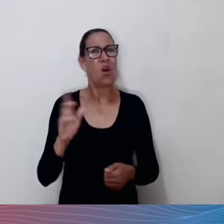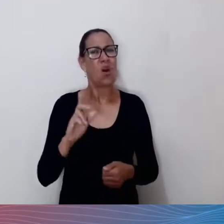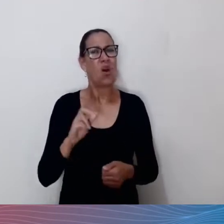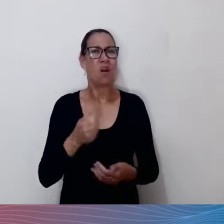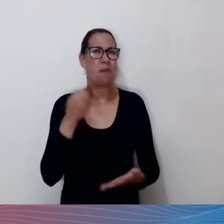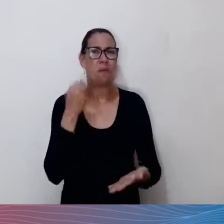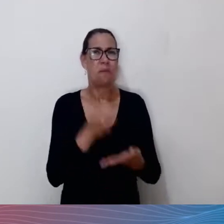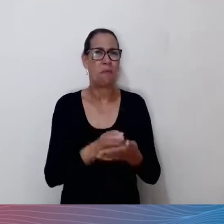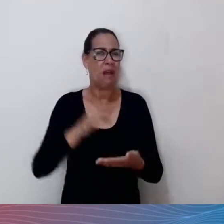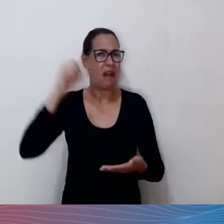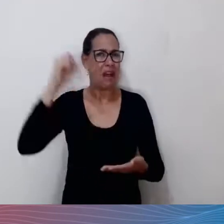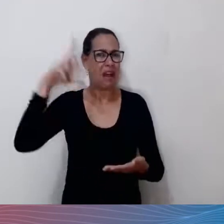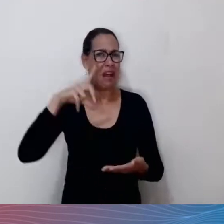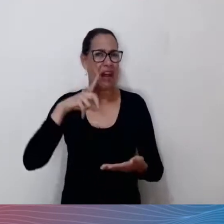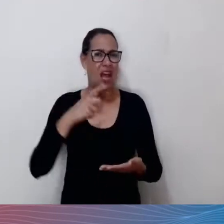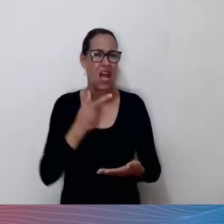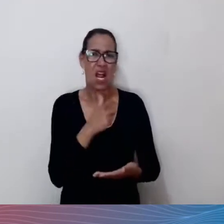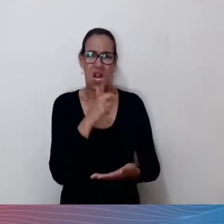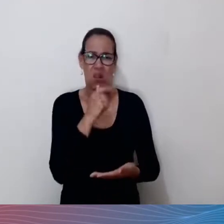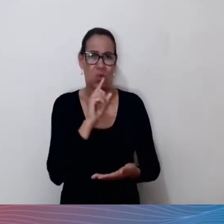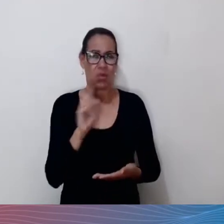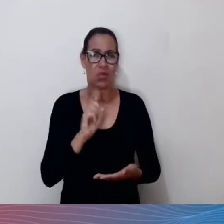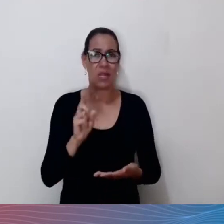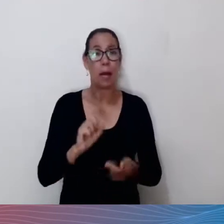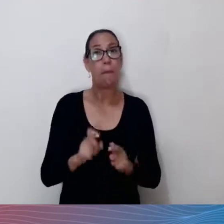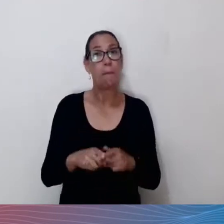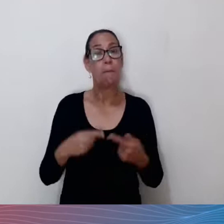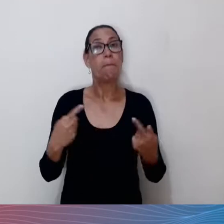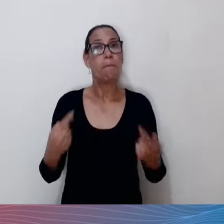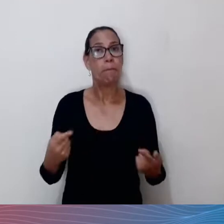direção, irmãos, de todas as igrejas é uma só.